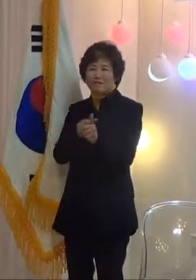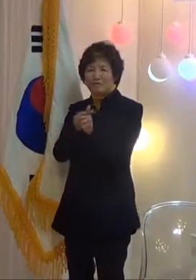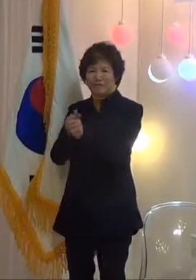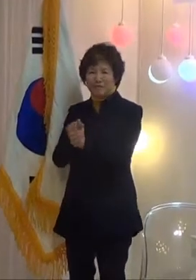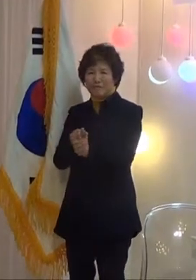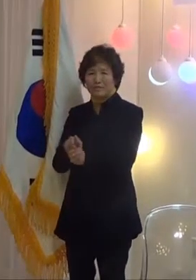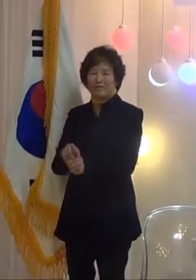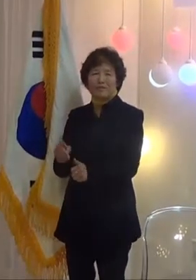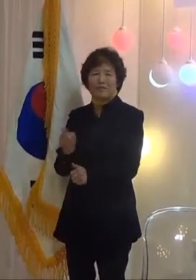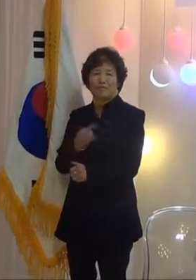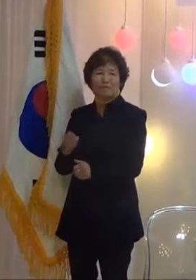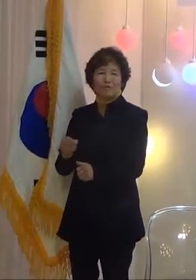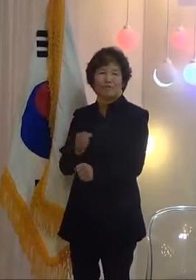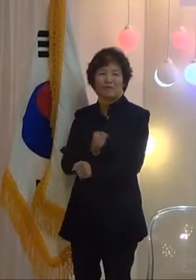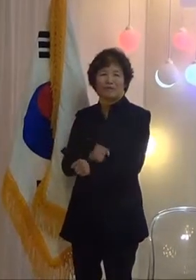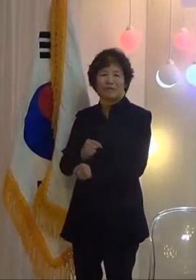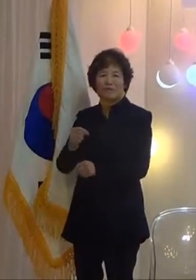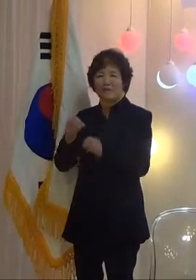봤는데 정말